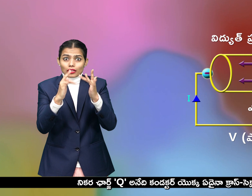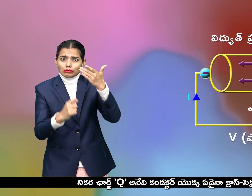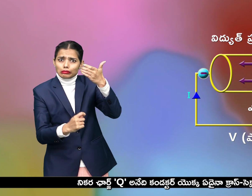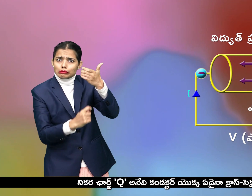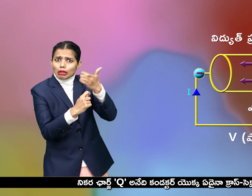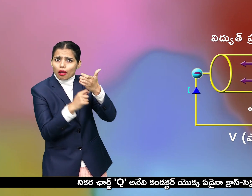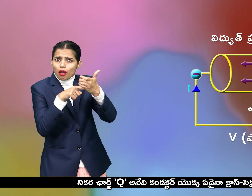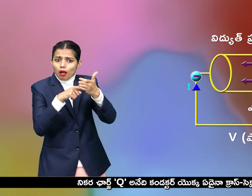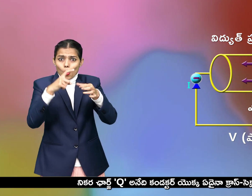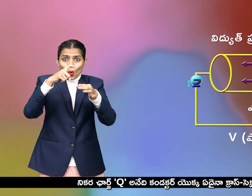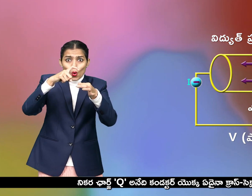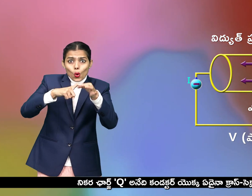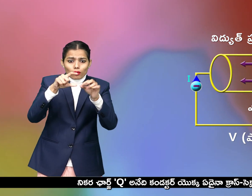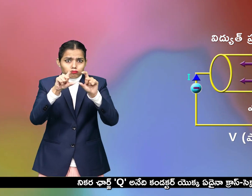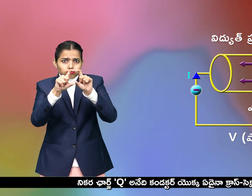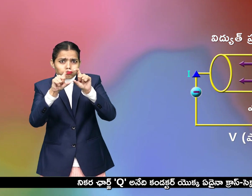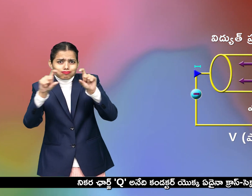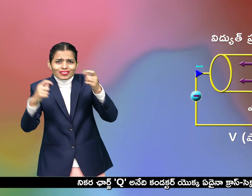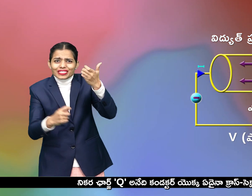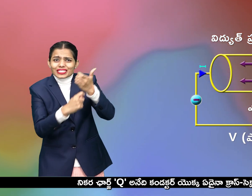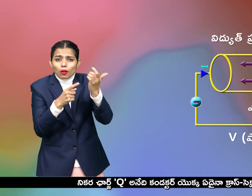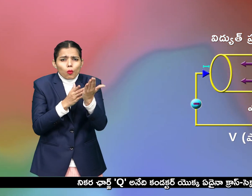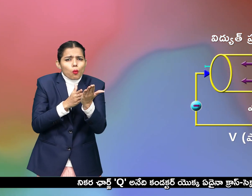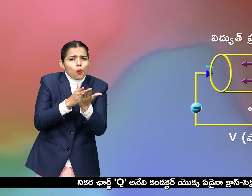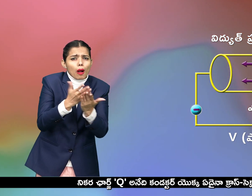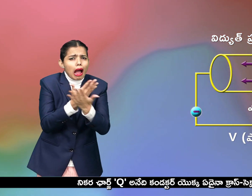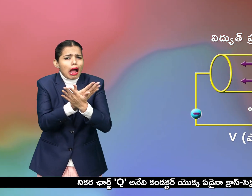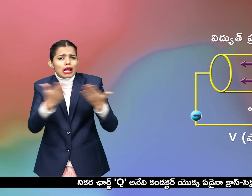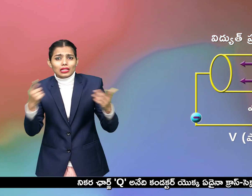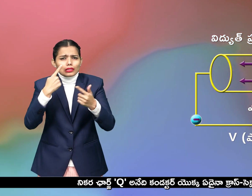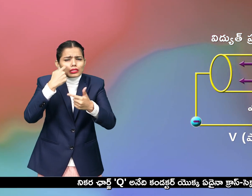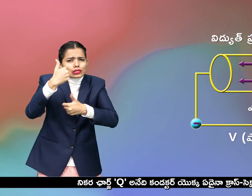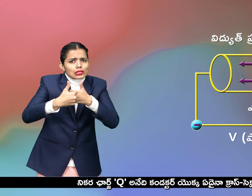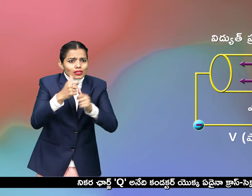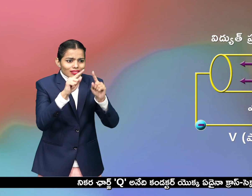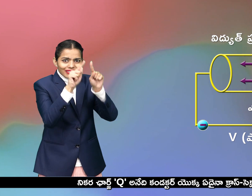నికర ఛార్జ్ Q అనేది కండక్టర్ యొక్క ఏదైనా క్రాస్ సెక్షన్ ద్వారా